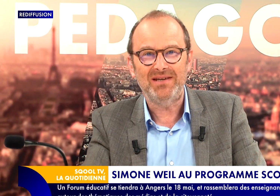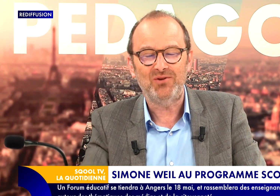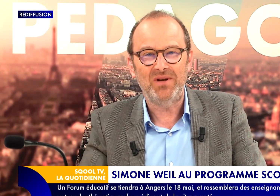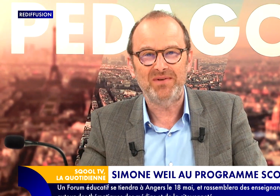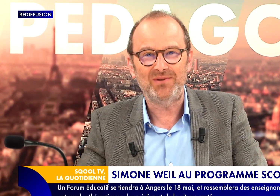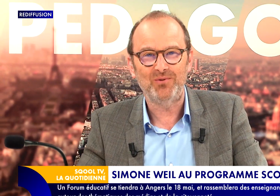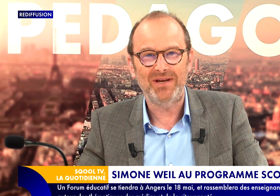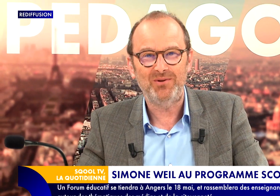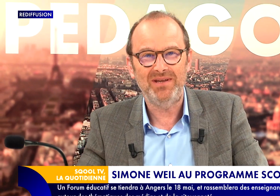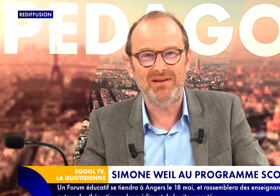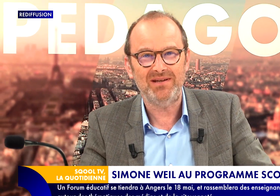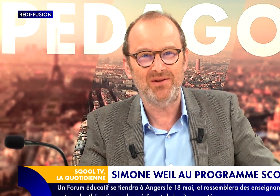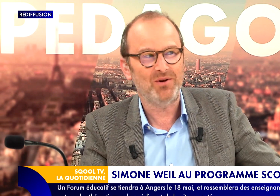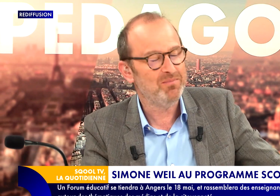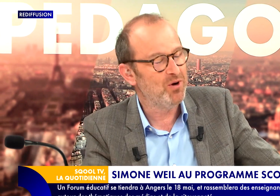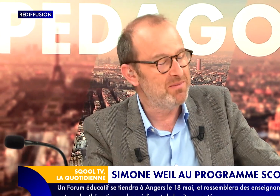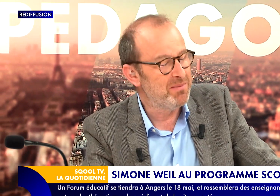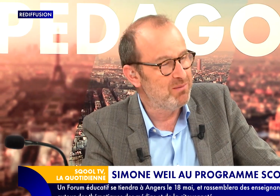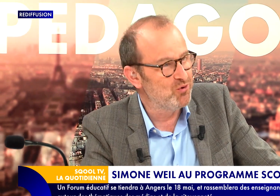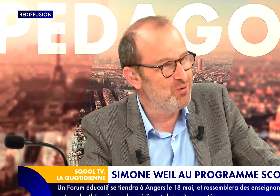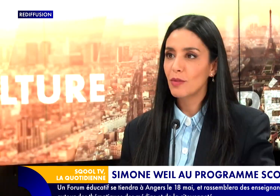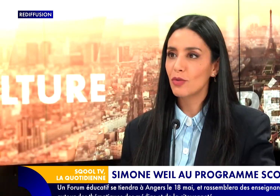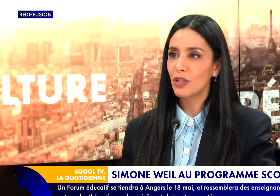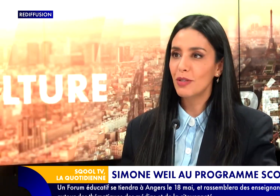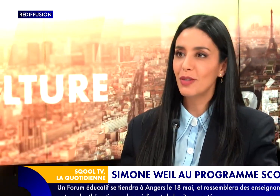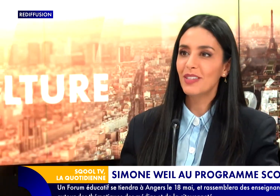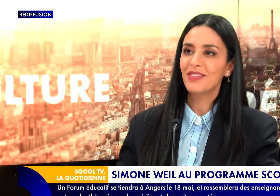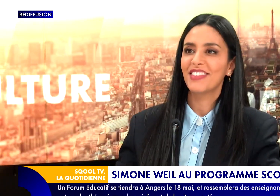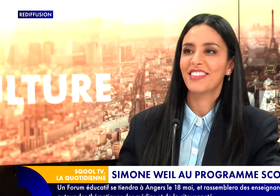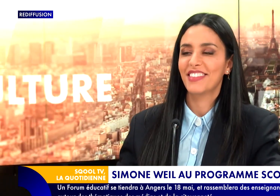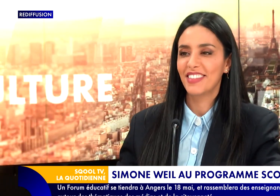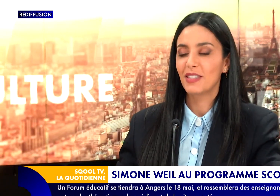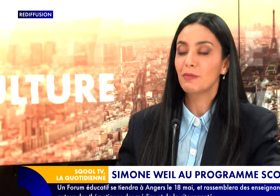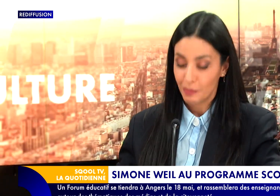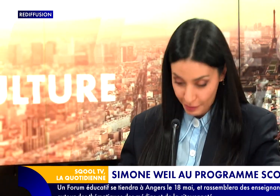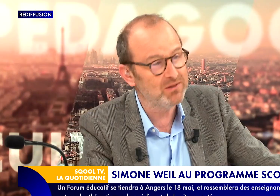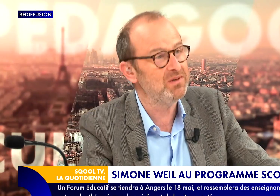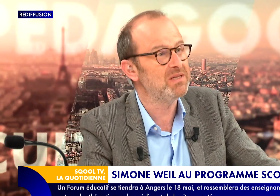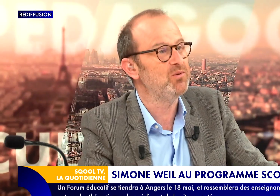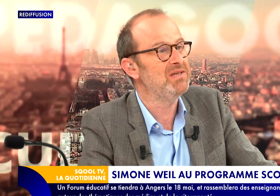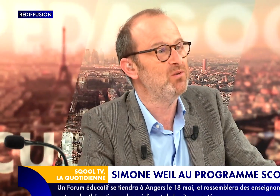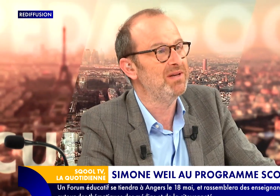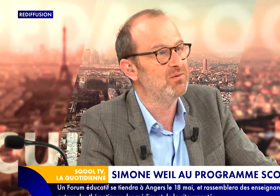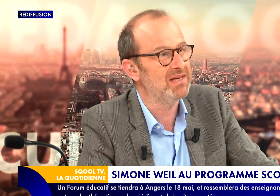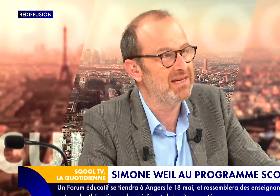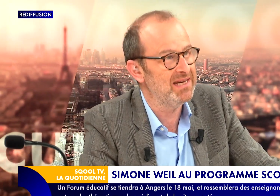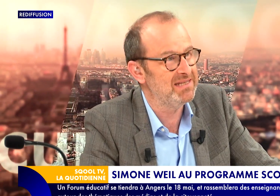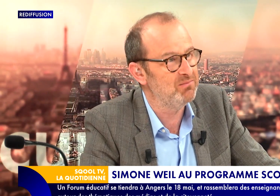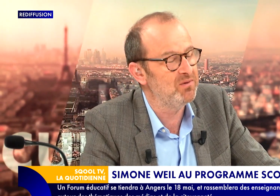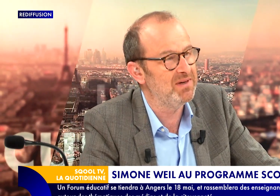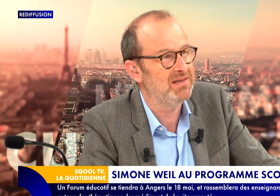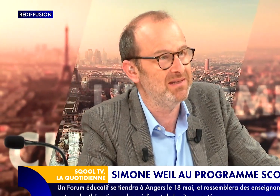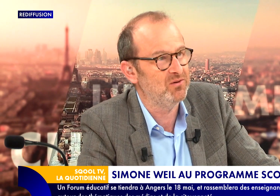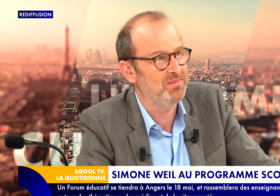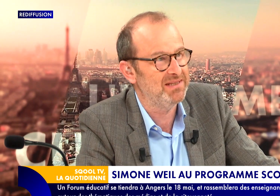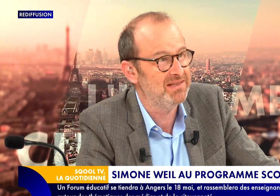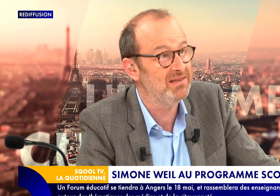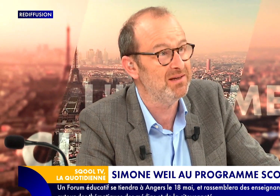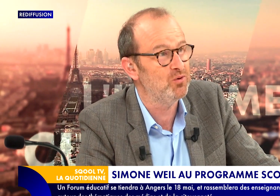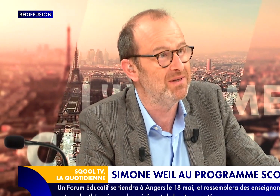Anti-sèche ou la façon dont l'actualité résonne dans les programmes, Amal, bonjour. Bonjour Emmanuel. Actualité culturelle aujourd'hui, c'est une exposition, elle est consacrée à Simone Veil et ça se passe à Citeco, la